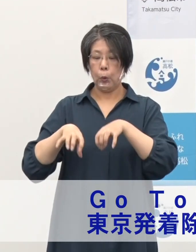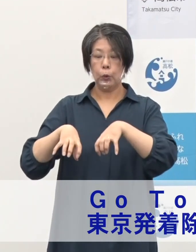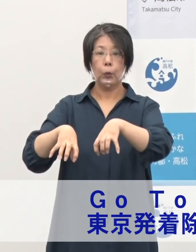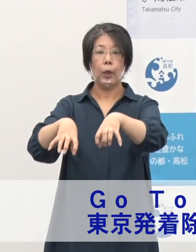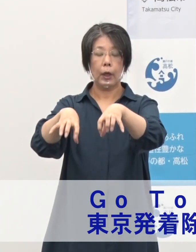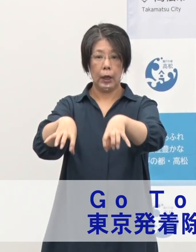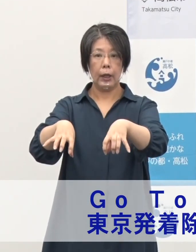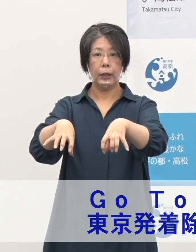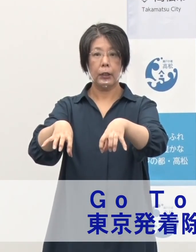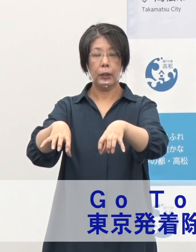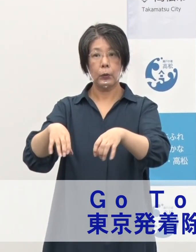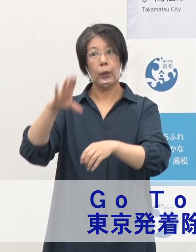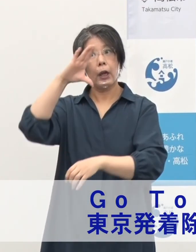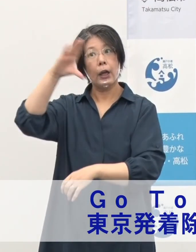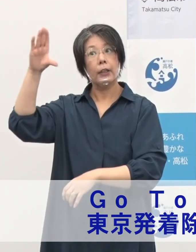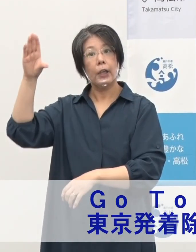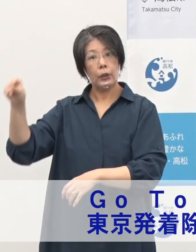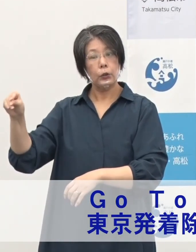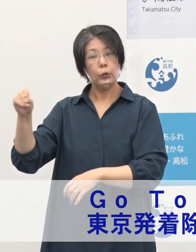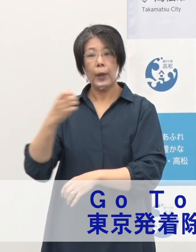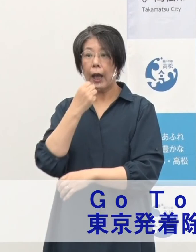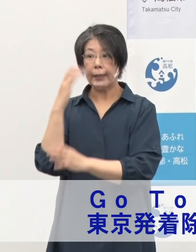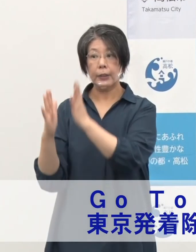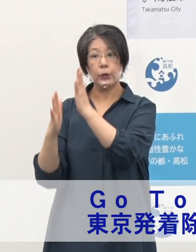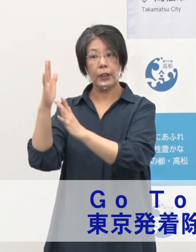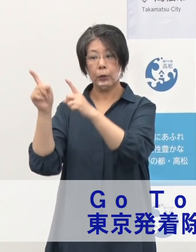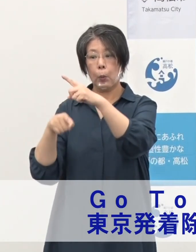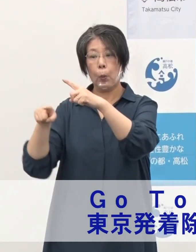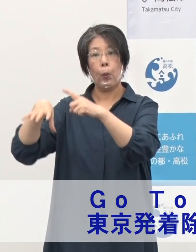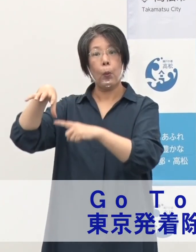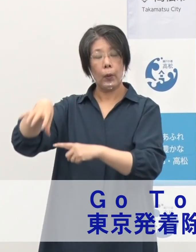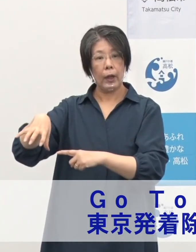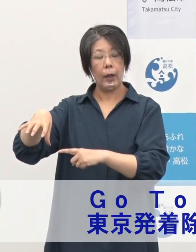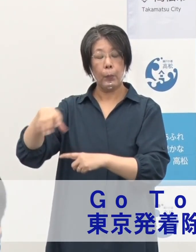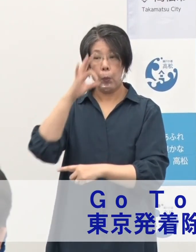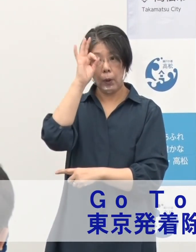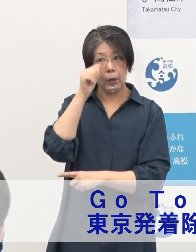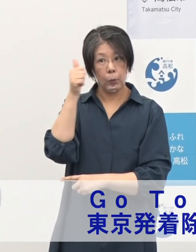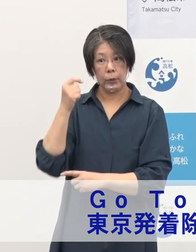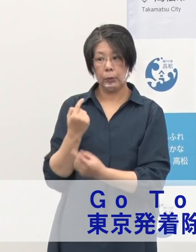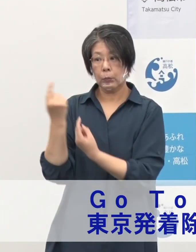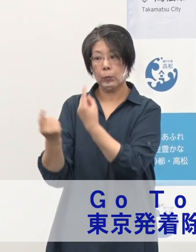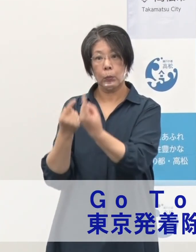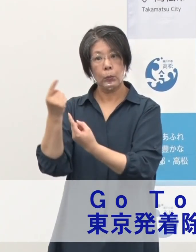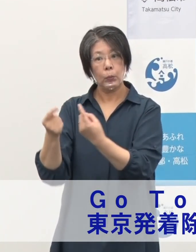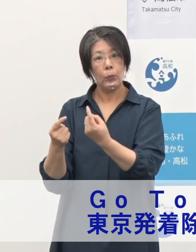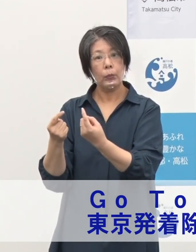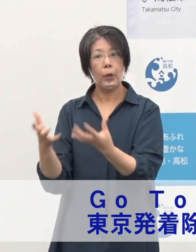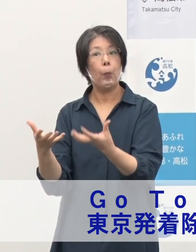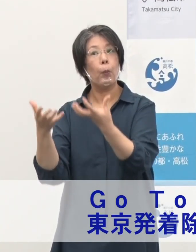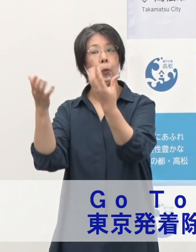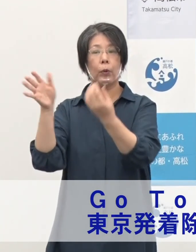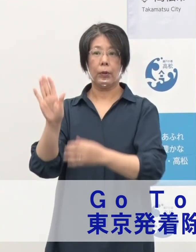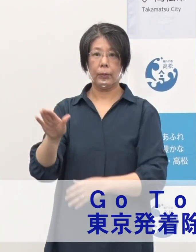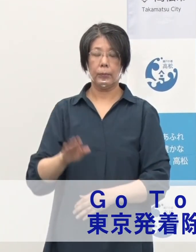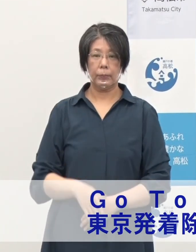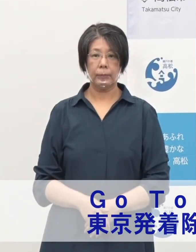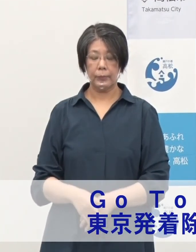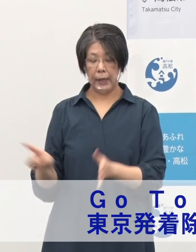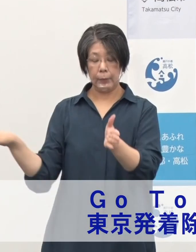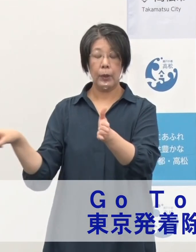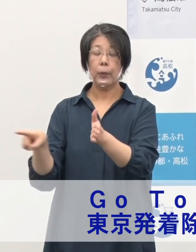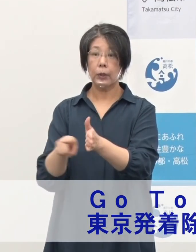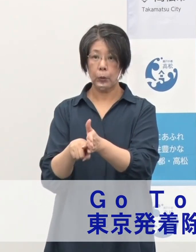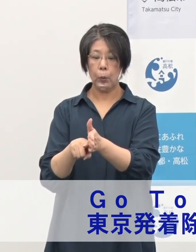あるいは足マヤ栗林公園の観光地なんかも多くの人で賑わったようでございますそういう意味でもこれまでも go to